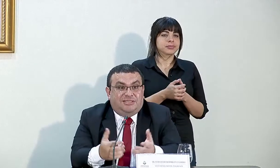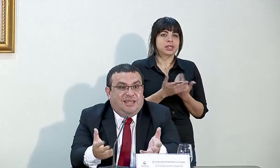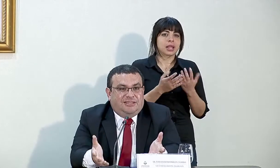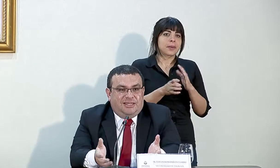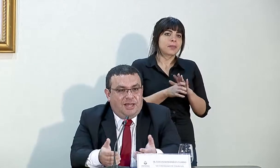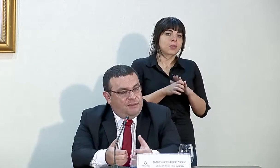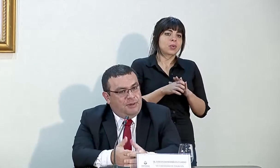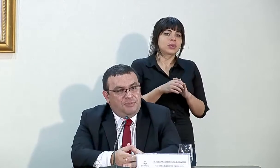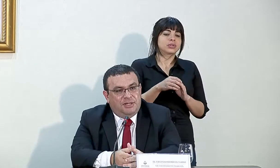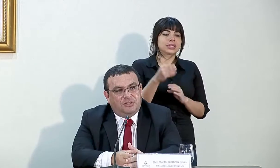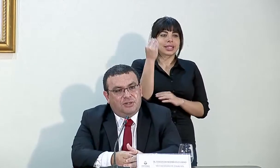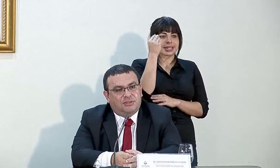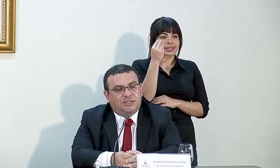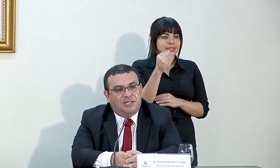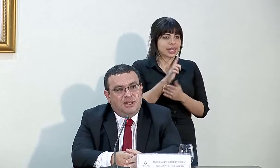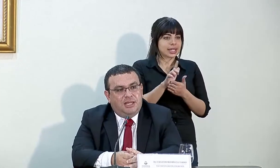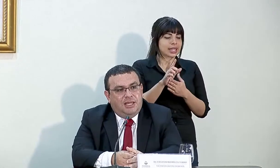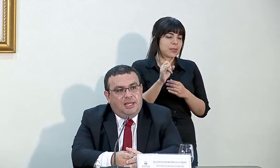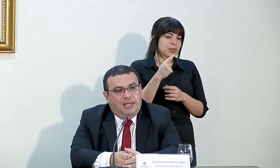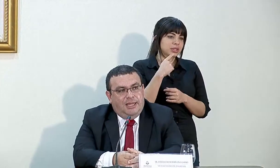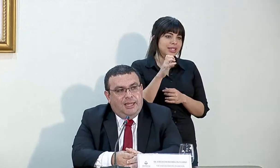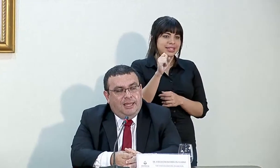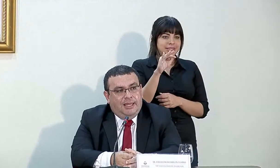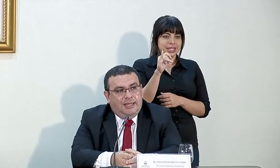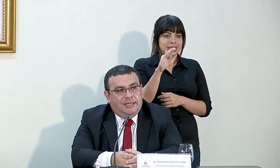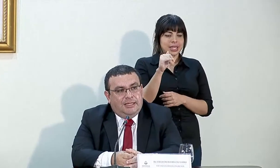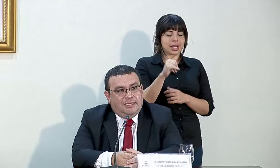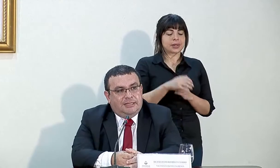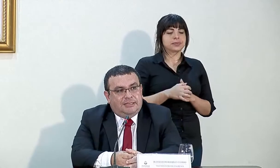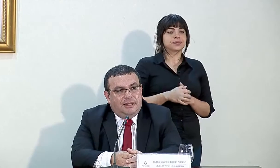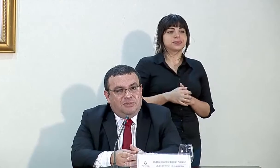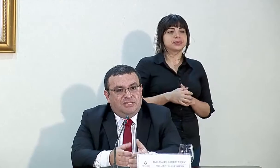digamos, de estética, para ponérselos así,